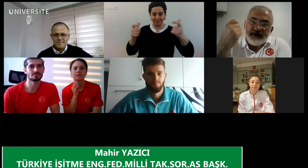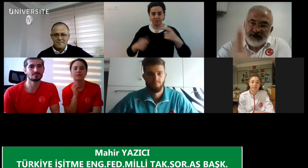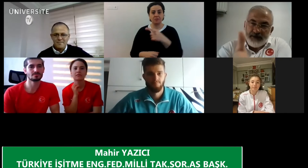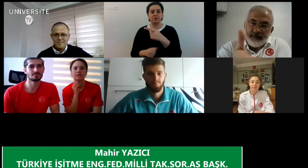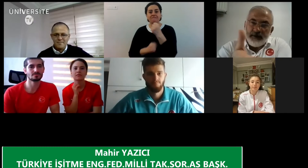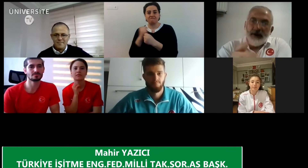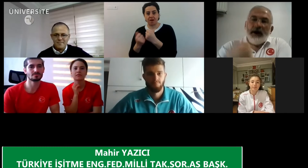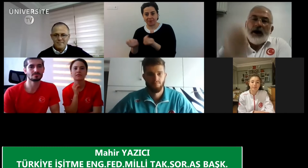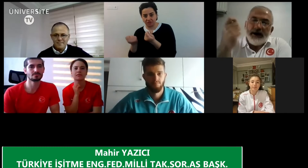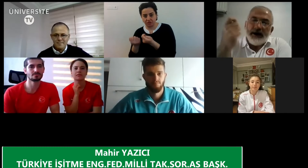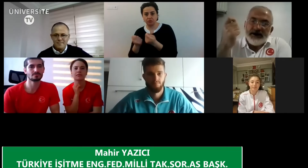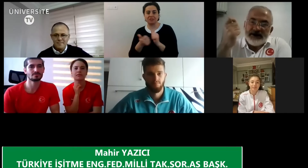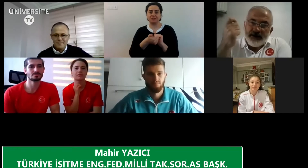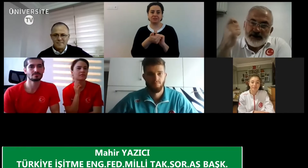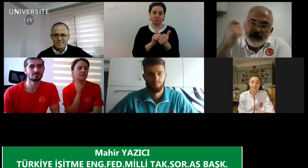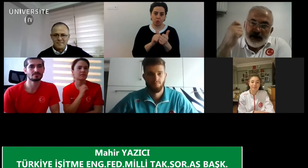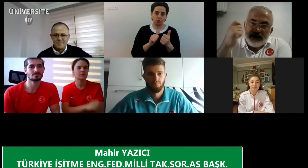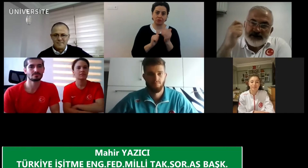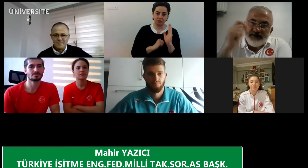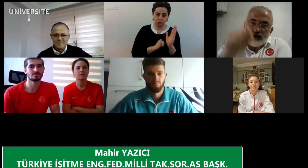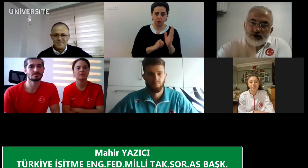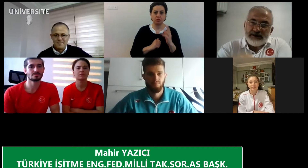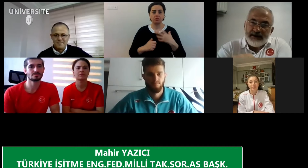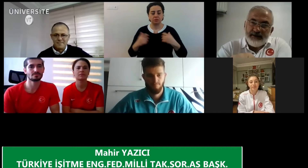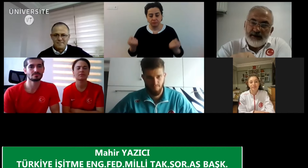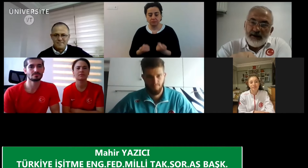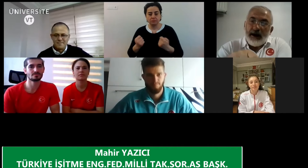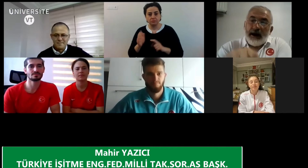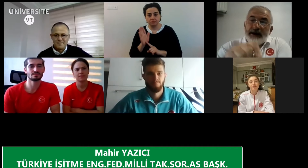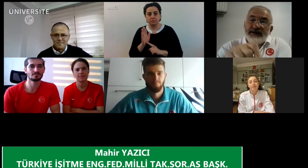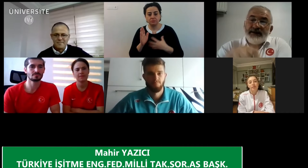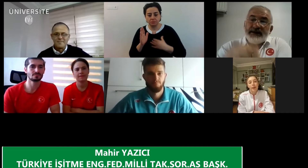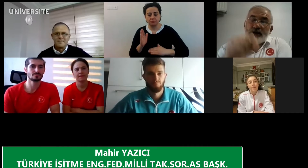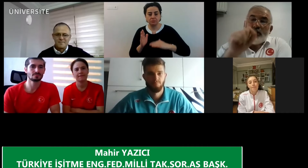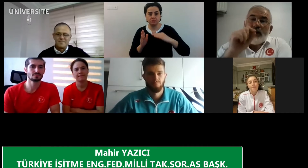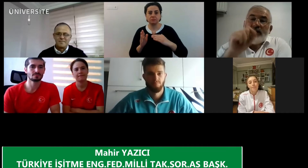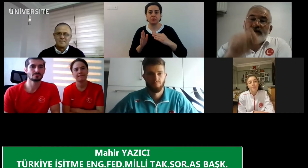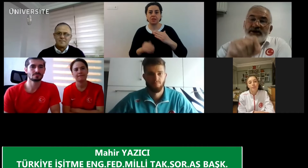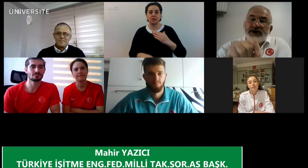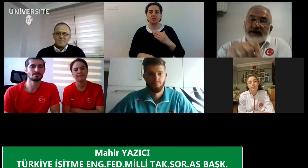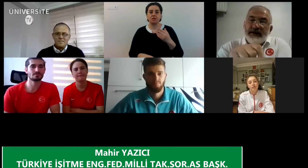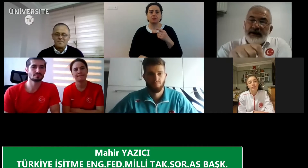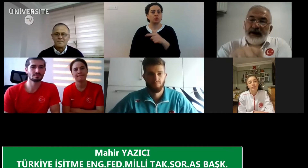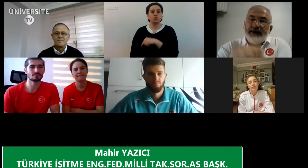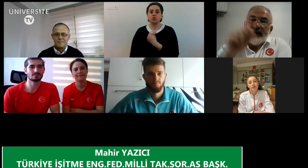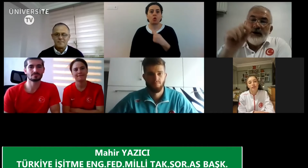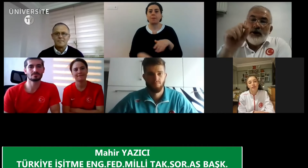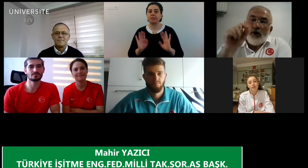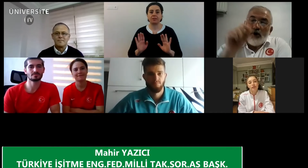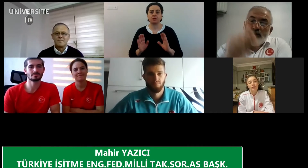fabrikada çalışan, aynı zamanda da azmini gösteren, aynı zamanda da normal bir başarı değil.